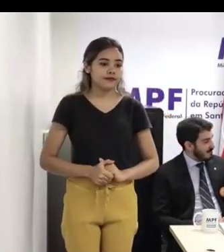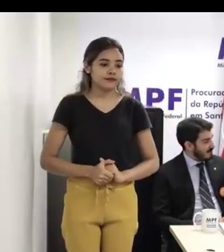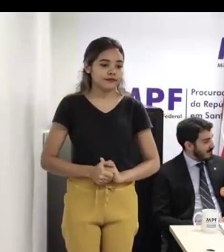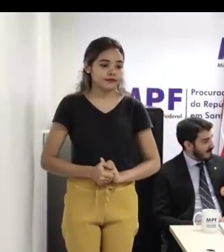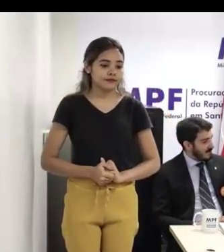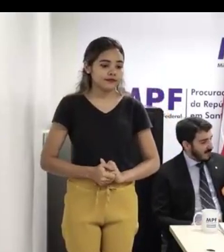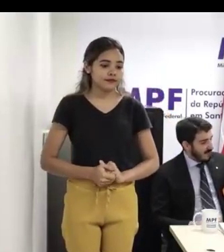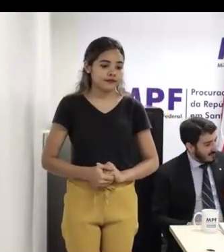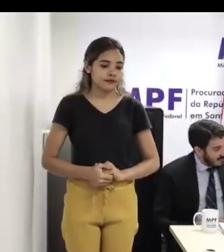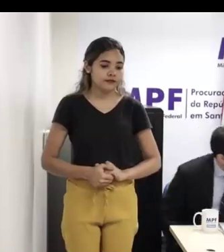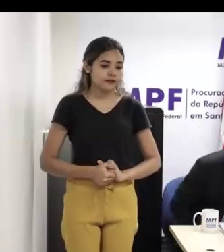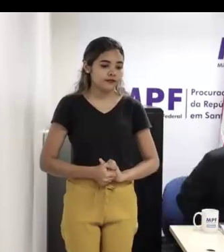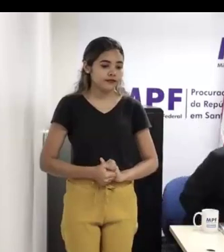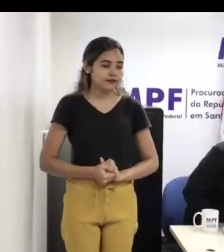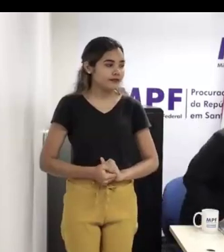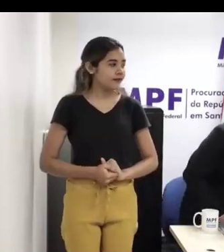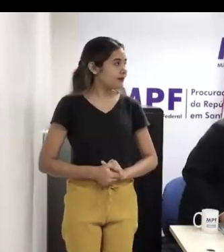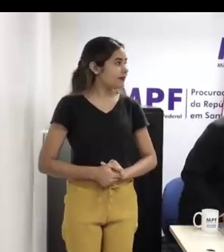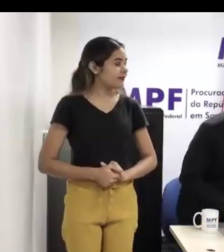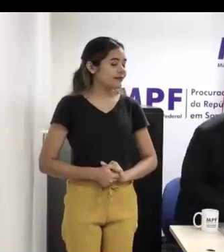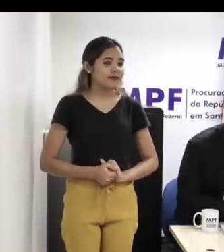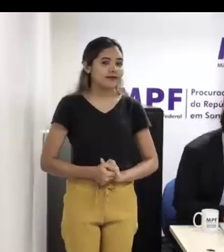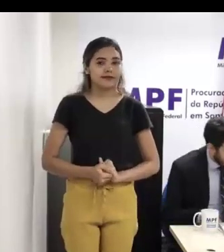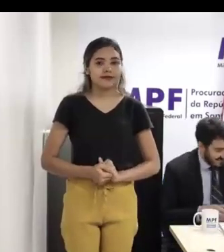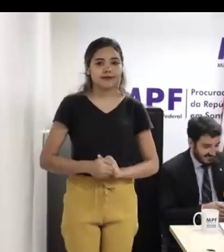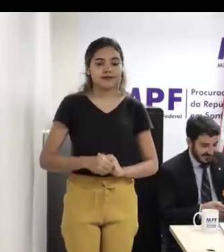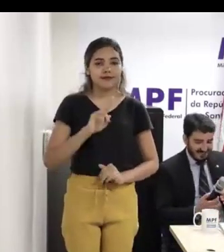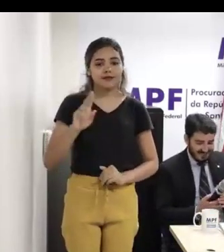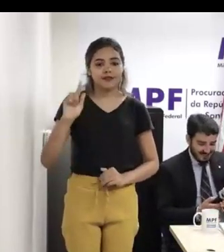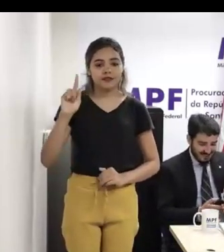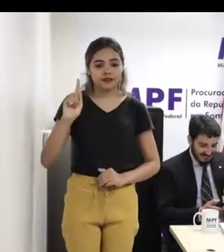favor passo a palavra ao Dr